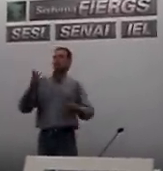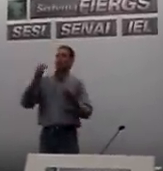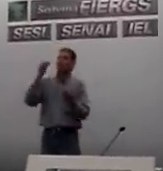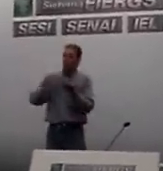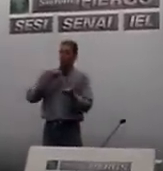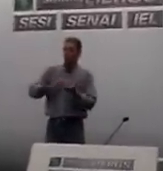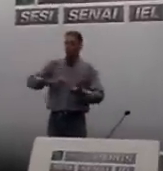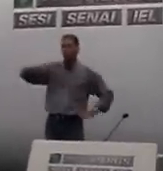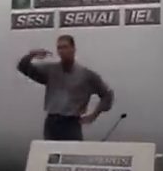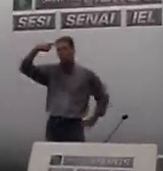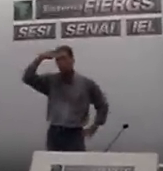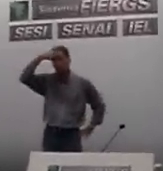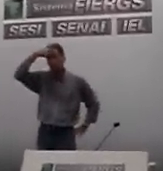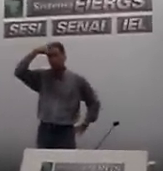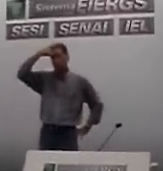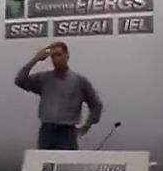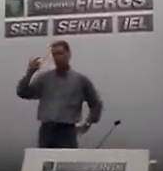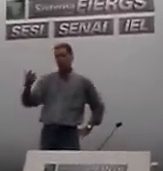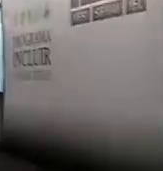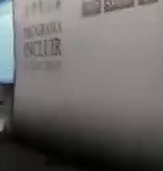que não querem, por exemplo.